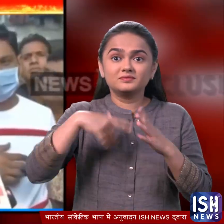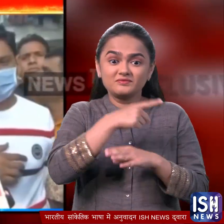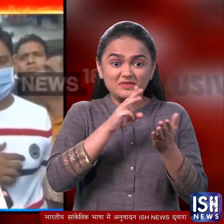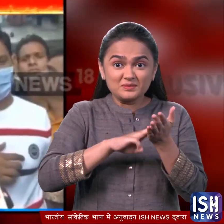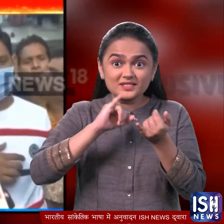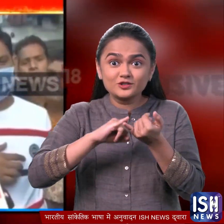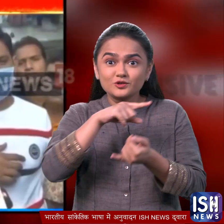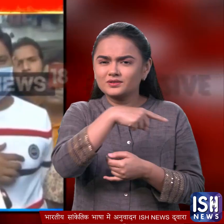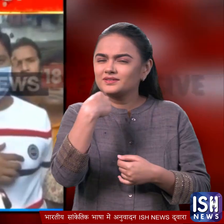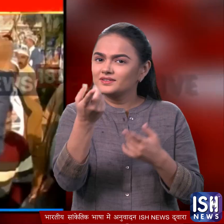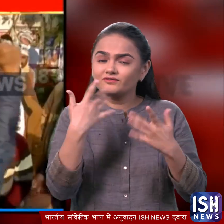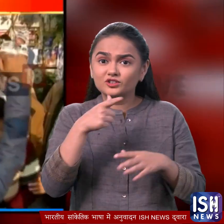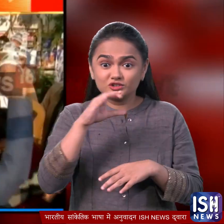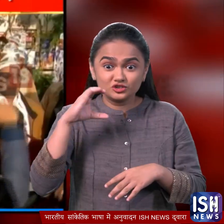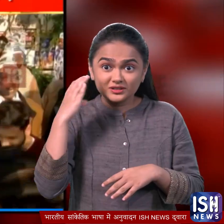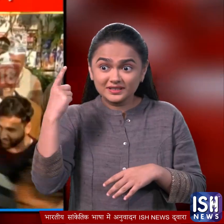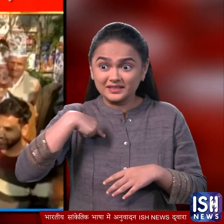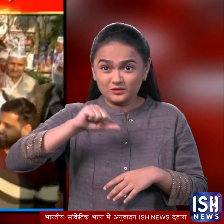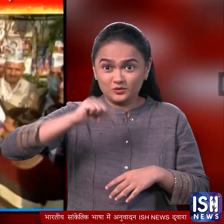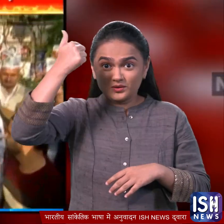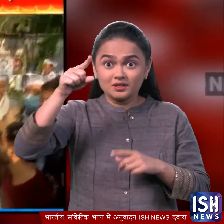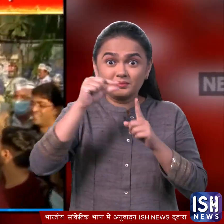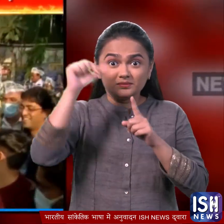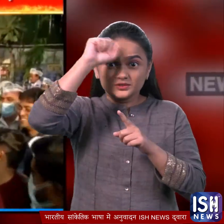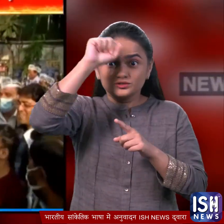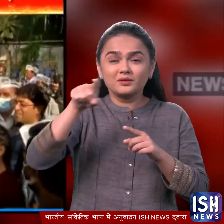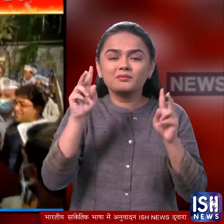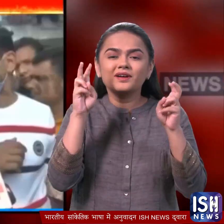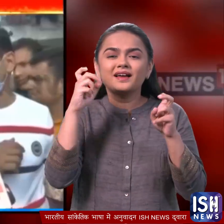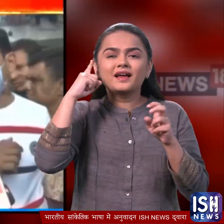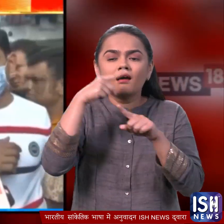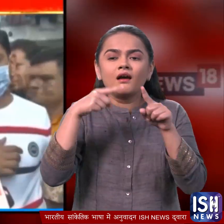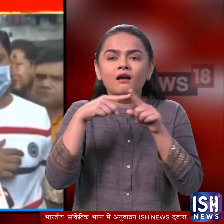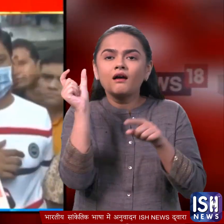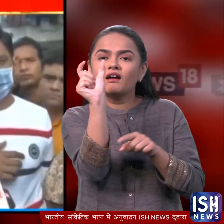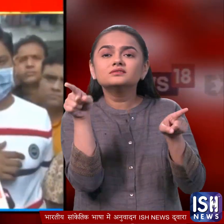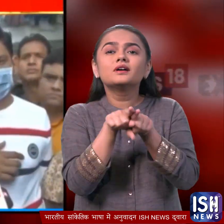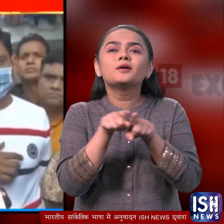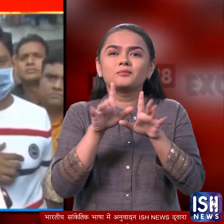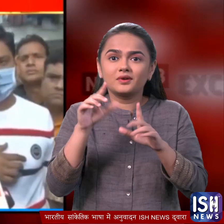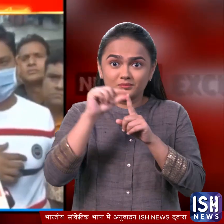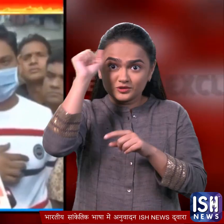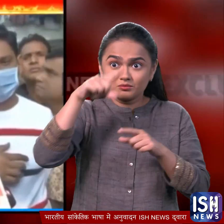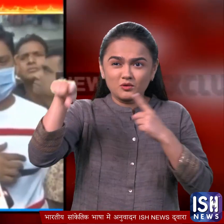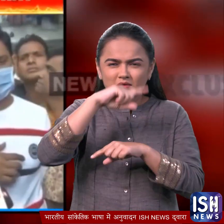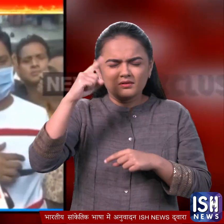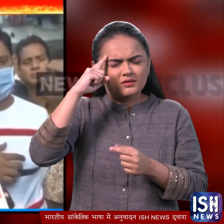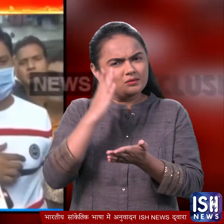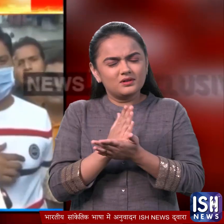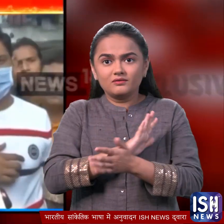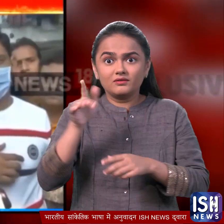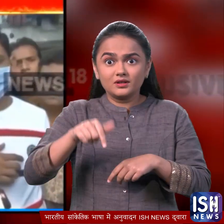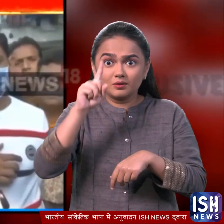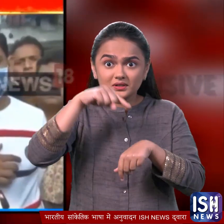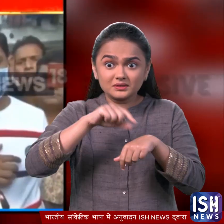मनीष सिसोदिया ने तो ये इशारा भी कर दिया कि चंडीगढ़ की जीत पंजाब चुनाव का ट्रेलर है। विधानसभा चुनाव में तो पंजाब के लोगों का मन वैसे ही बना हुआ है कि अब